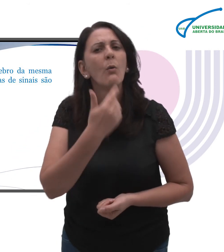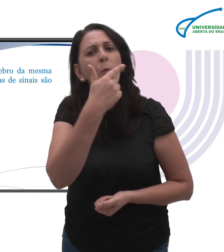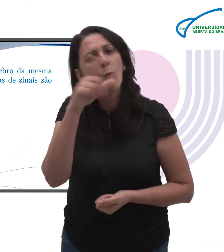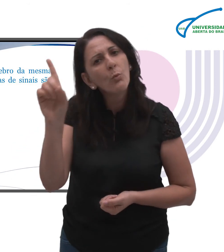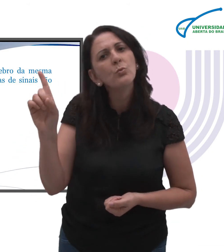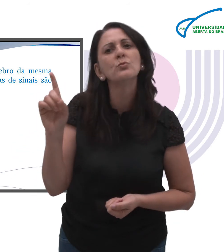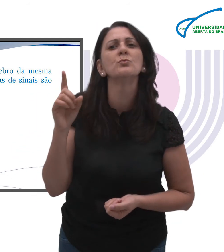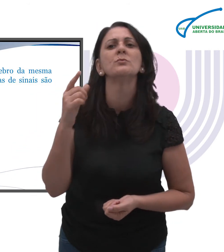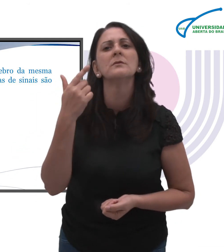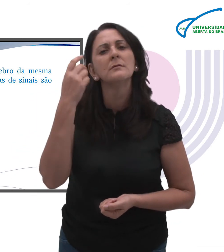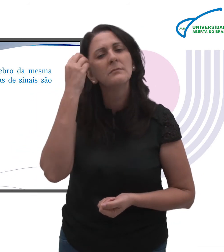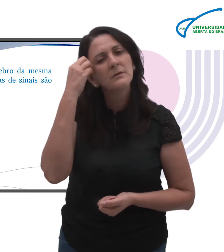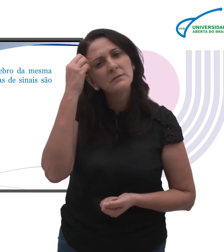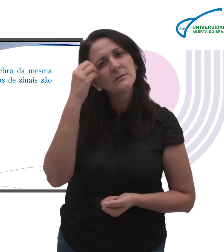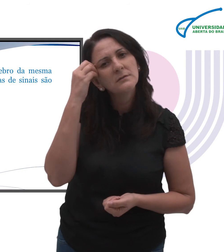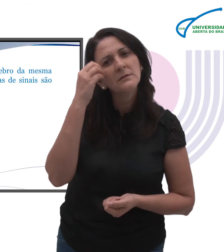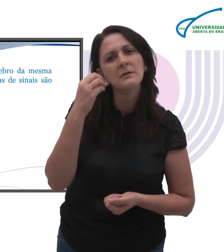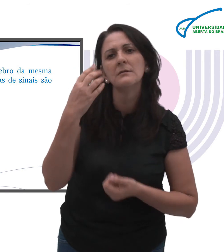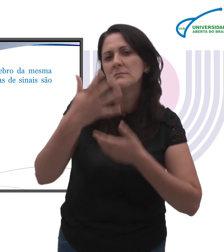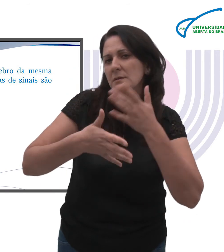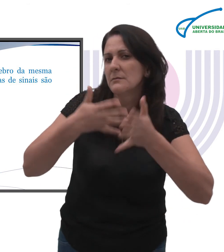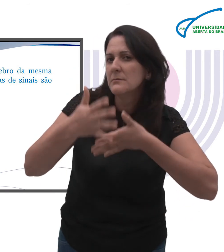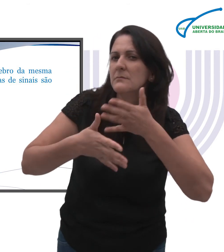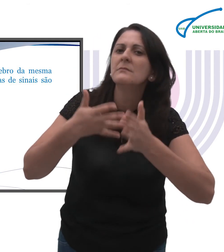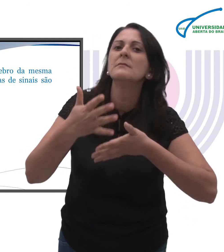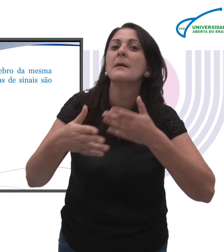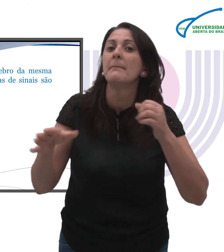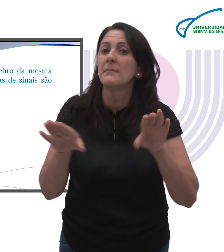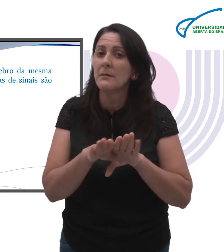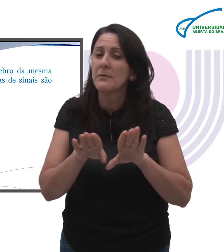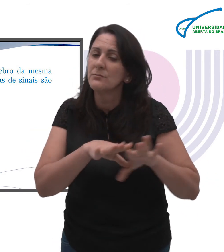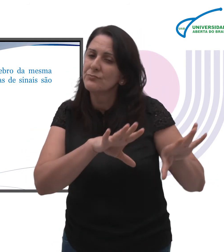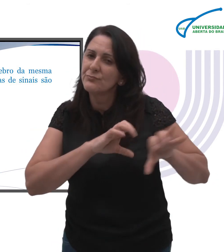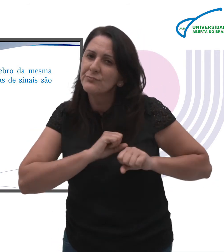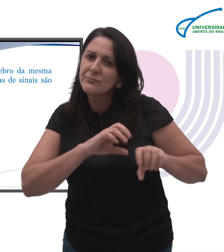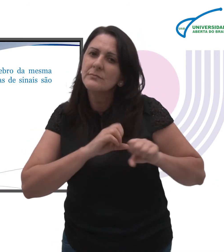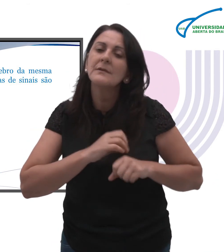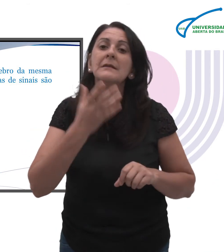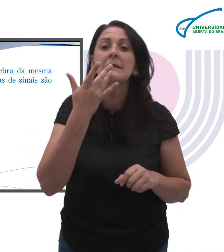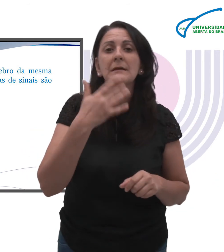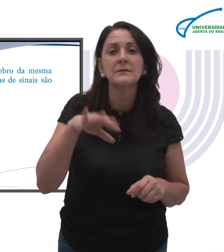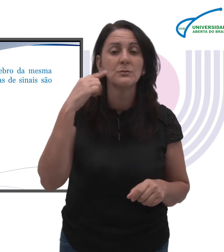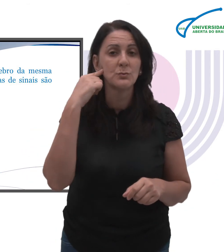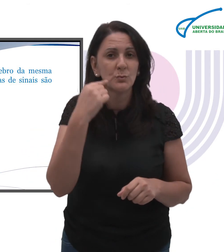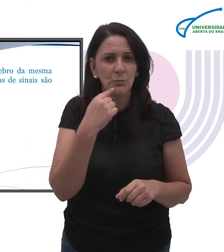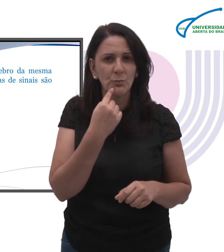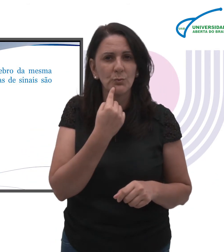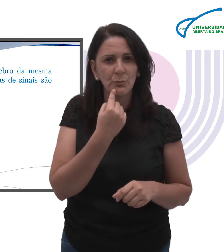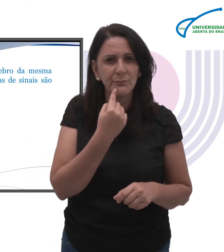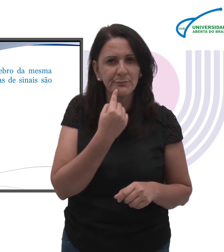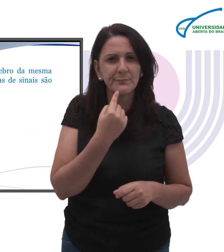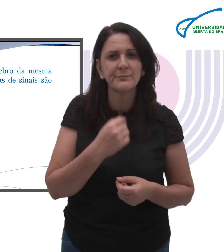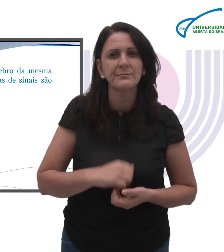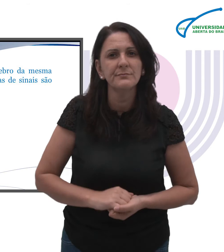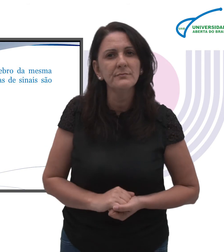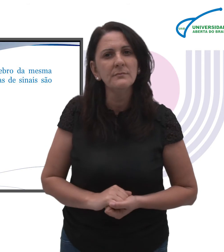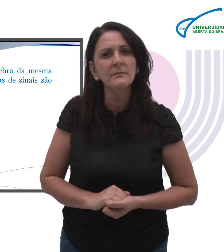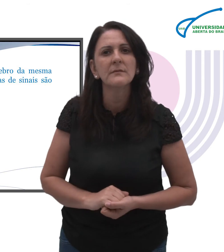Por fim, cabe uma reflexão sobre a língua de sinais e sua aquisição por crianças surdas.